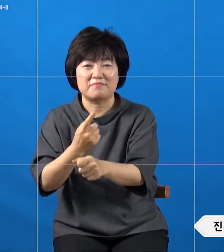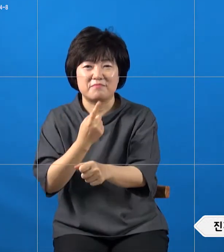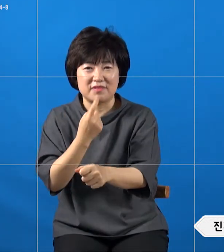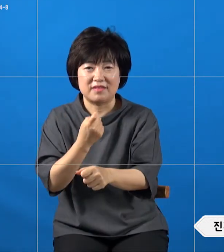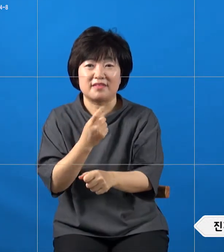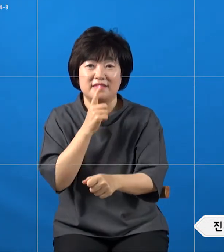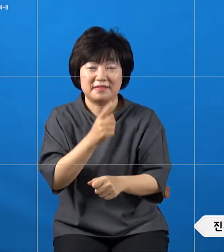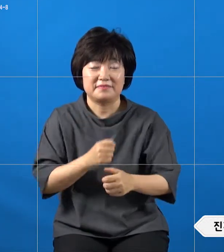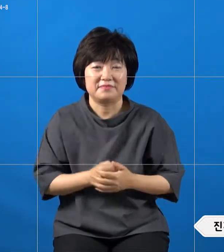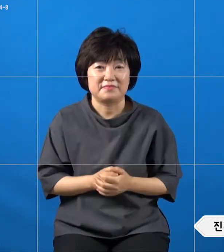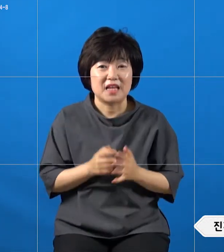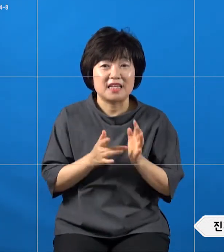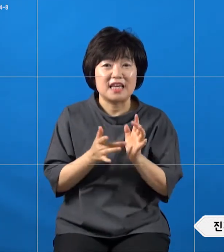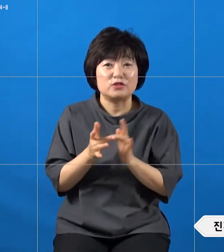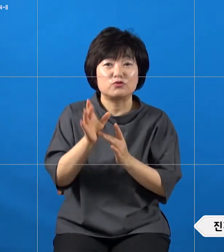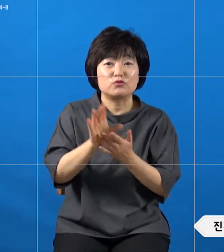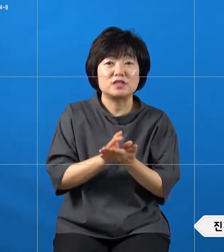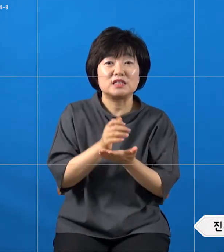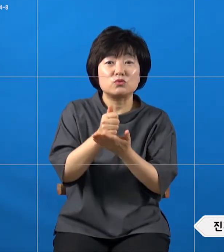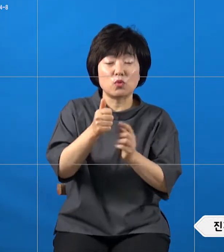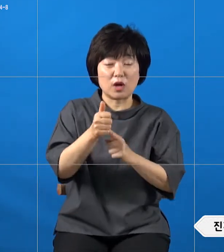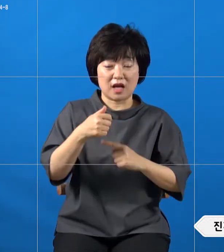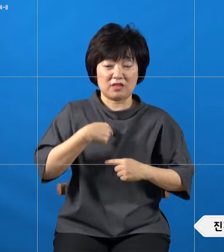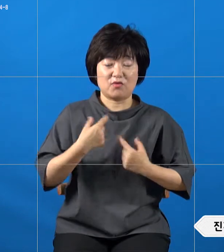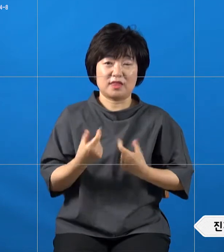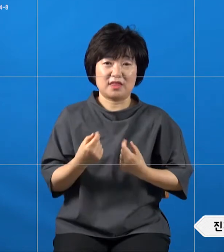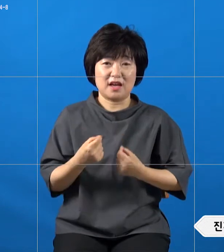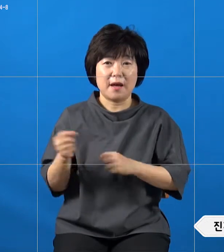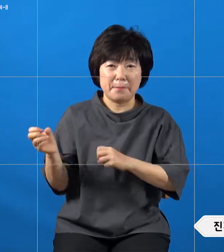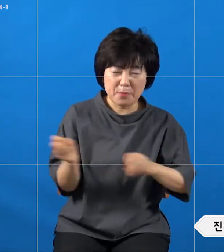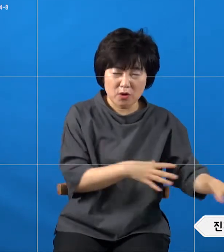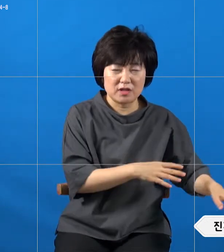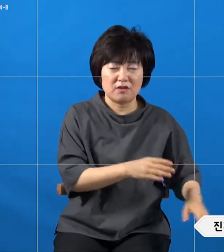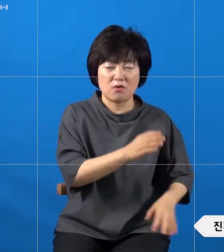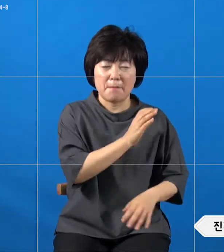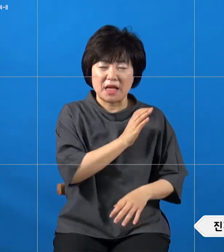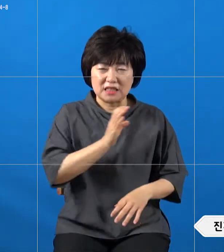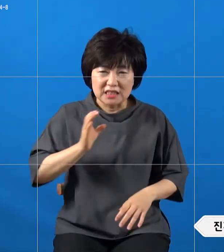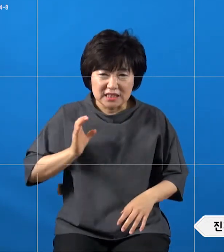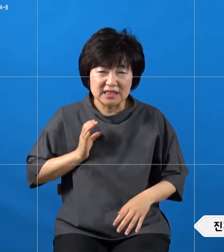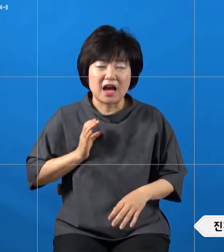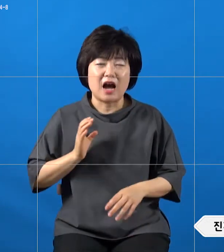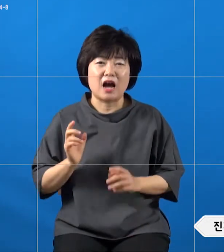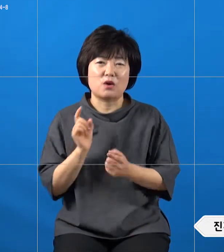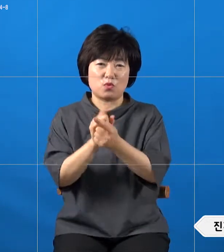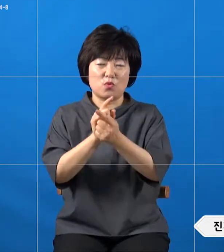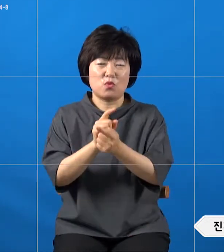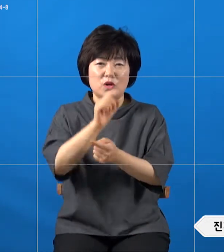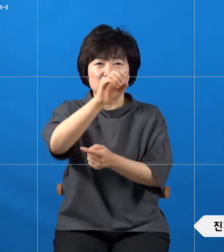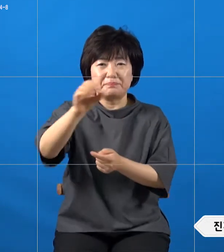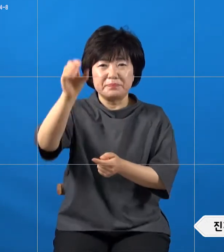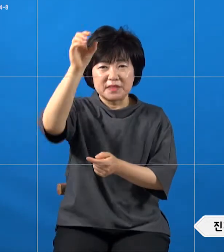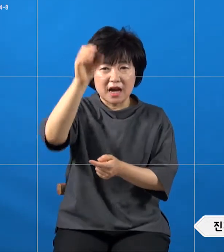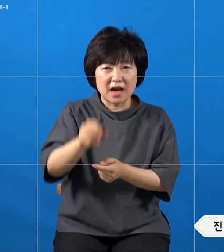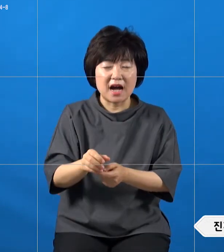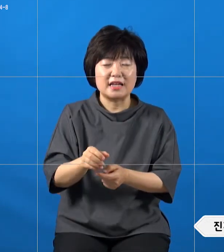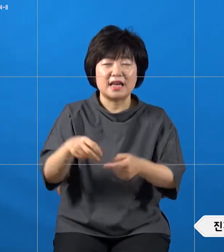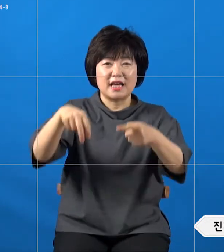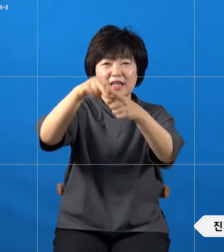예수 그리스도께서 그렇게 버림을 받으시고 배척당하시고 배신당하시고